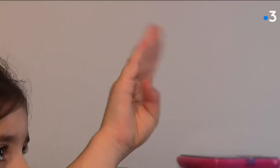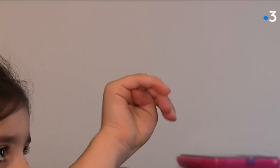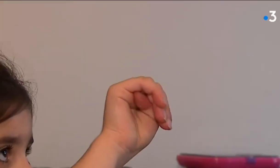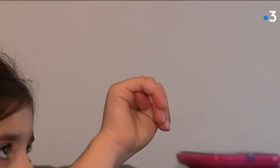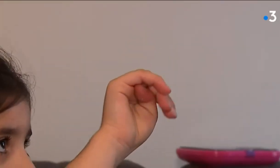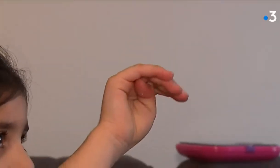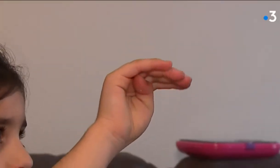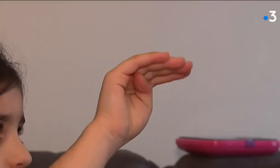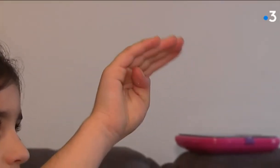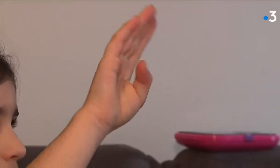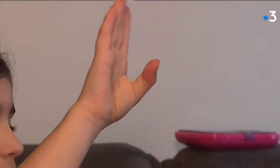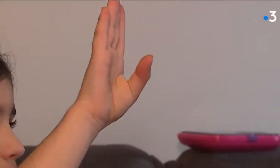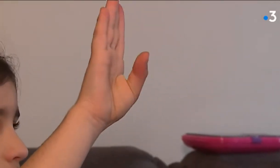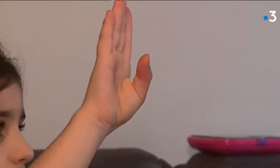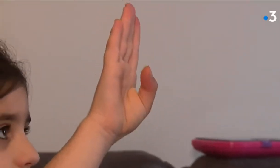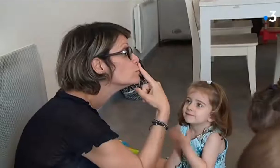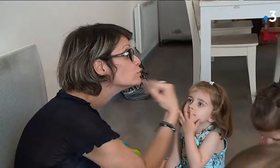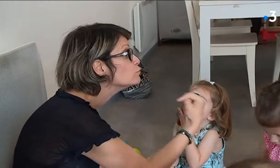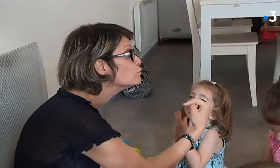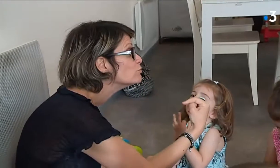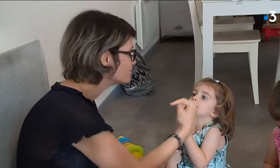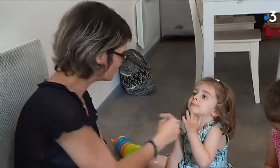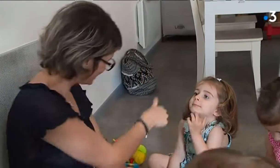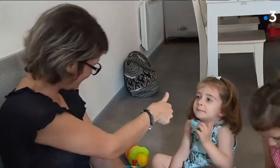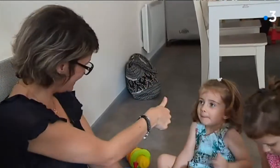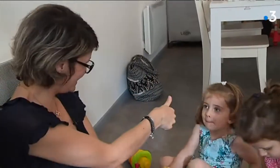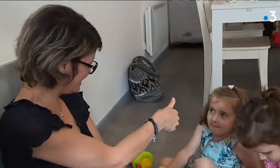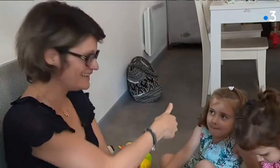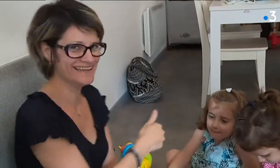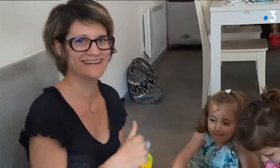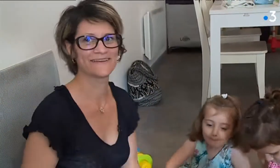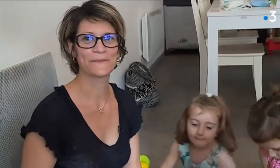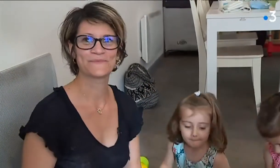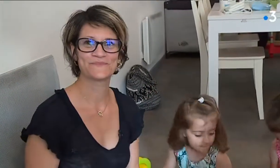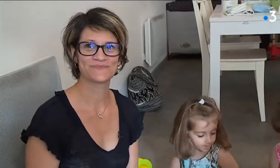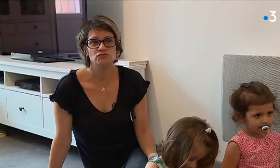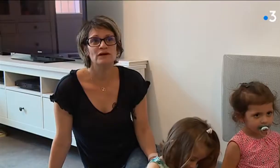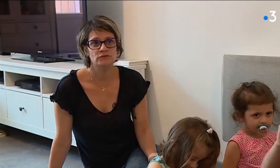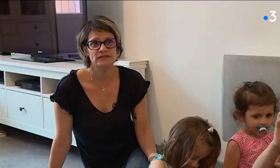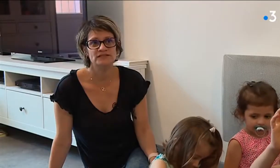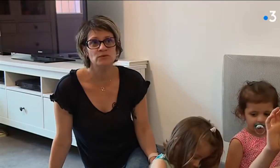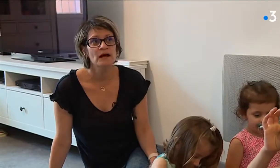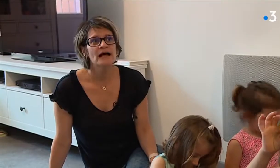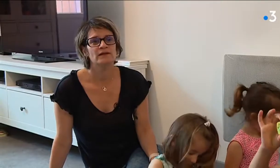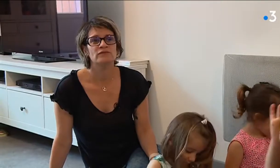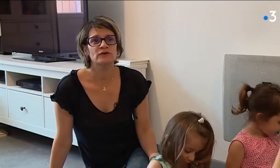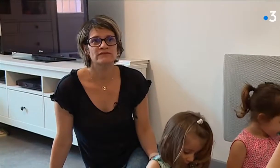n'ont pas encore acquis le langage. L'enfant peut s'exprimer autrement que par les pleurs. Éviter surtout la frustration. Un enfant qui va